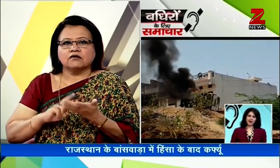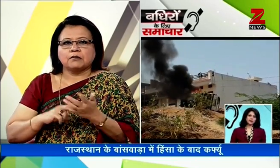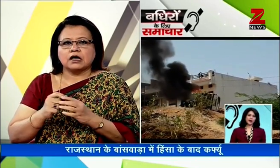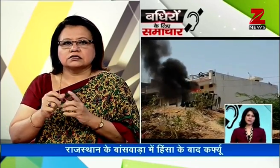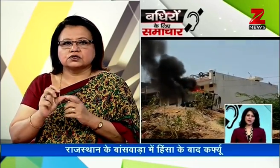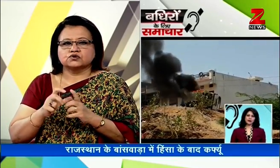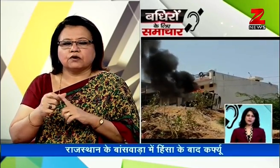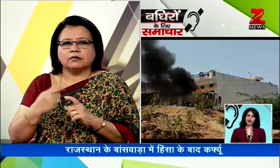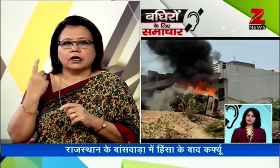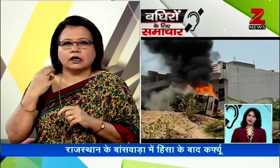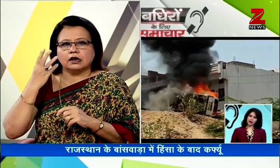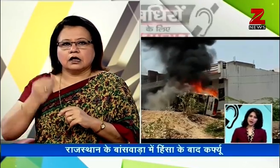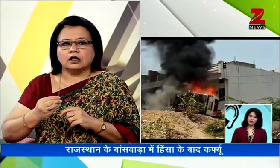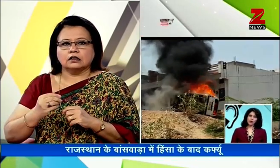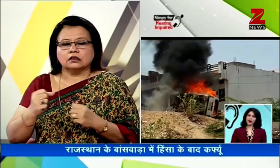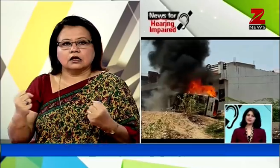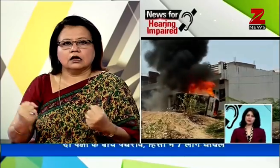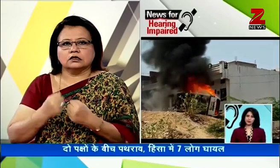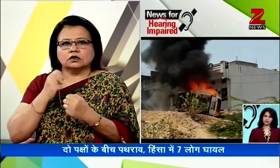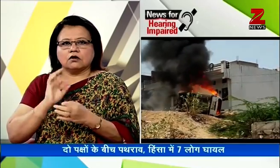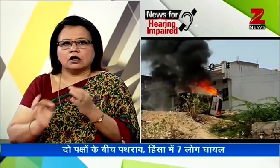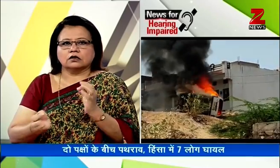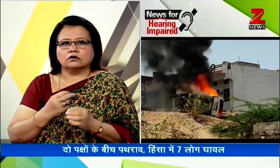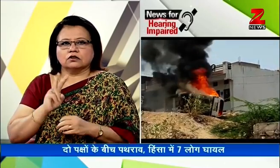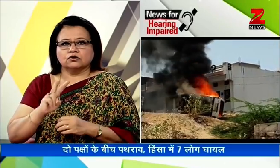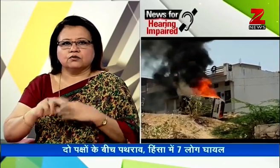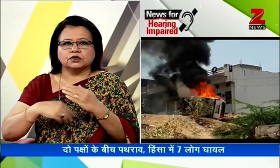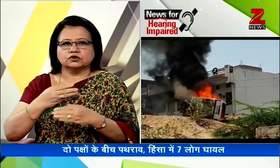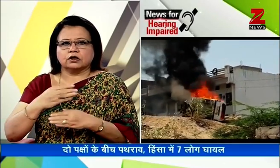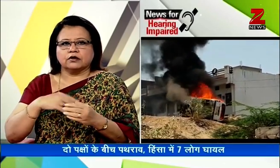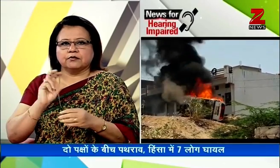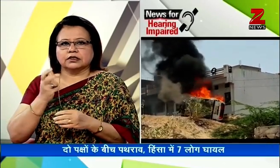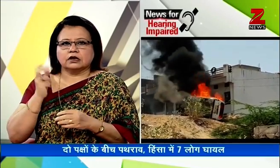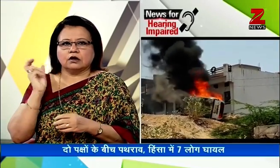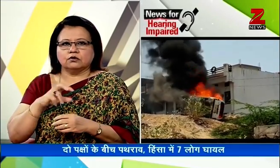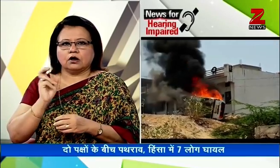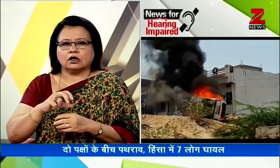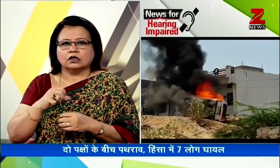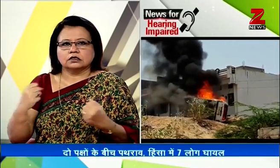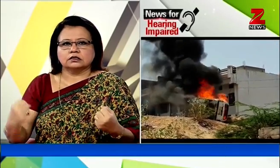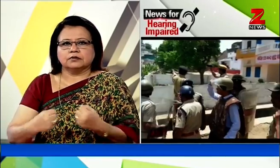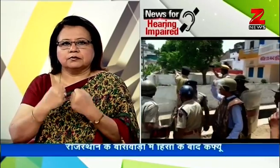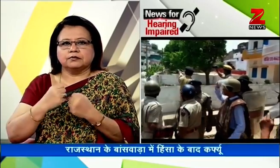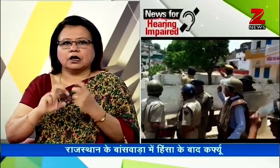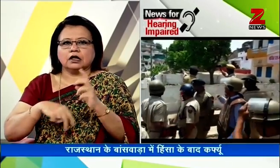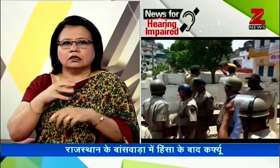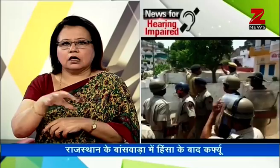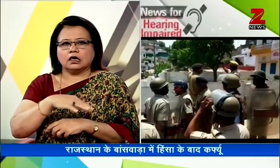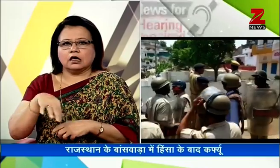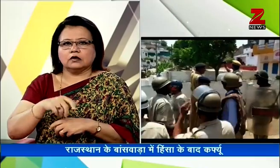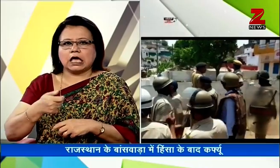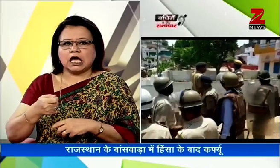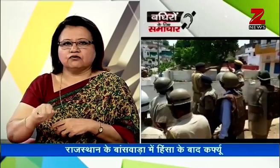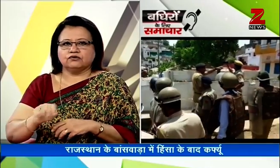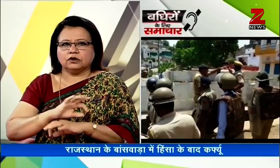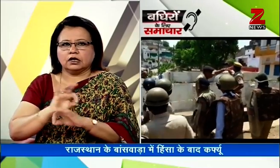राजस्थान के बांसवाड़ा में कल रात हंगामा और आगजनी हुई। 2 पक्षों के बीच पथराव हुआ। हिंसक झड़प के बाद